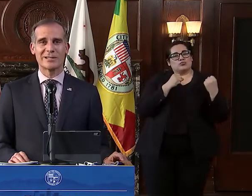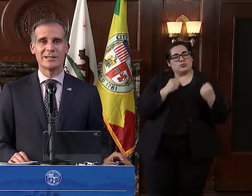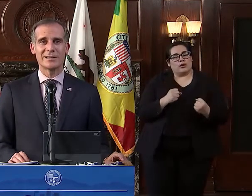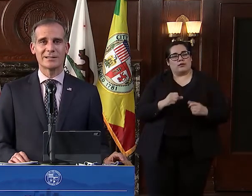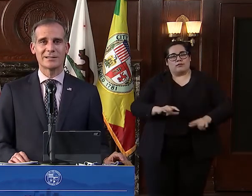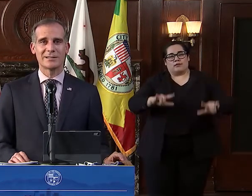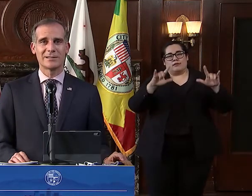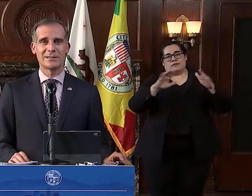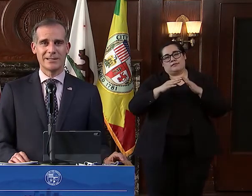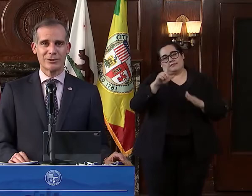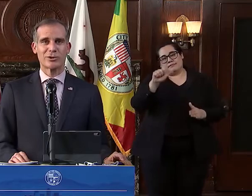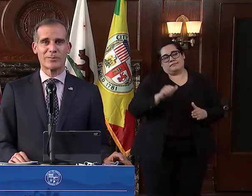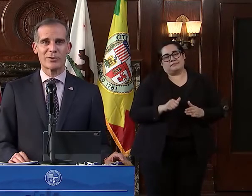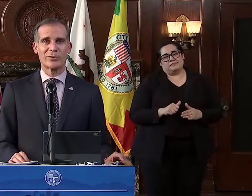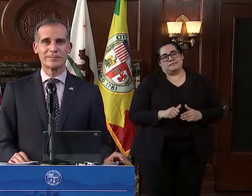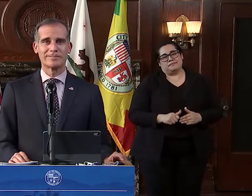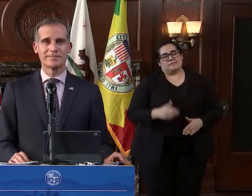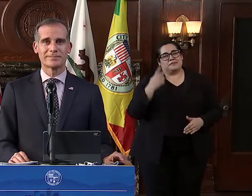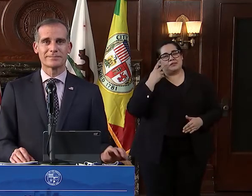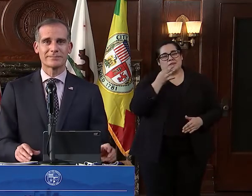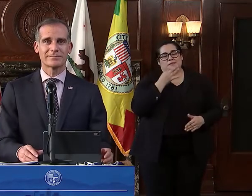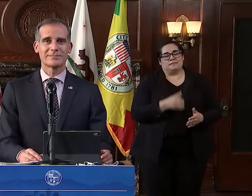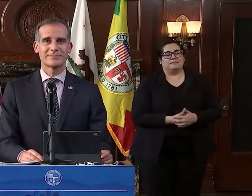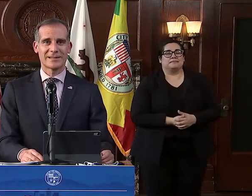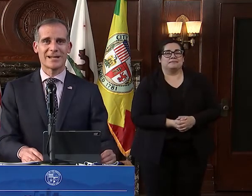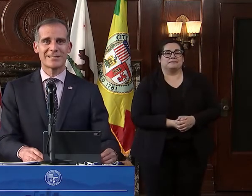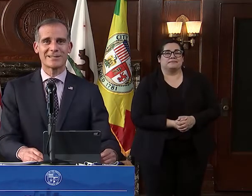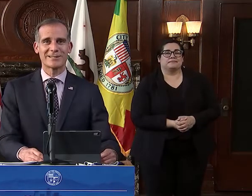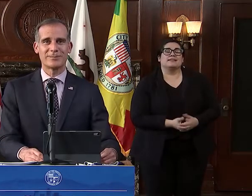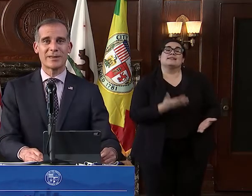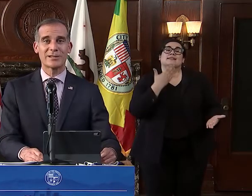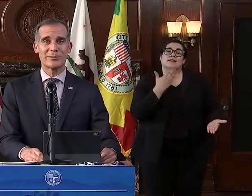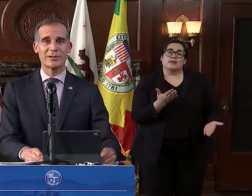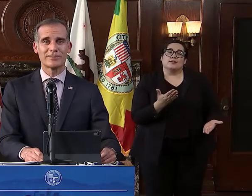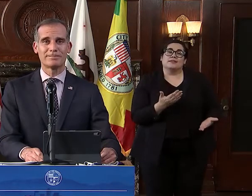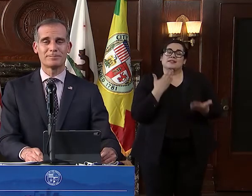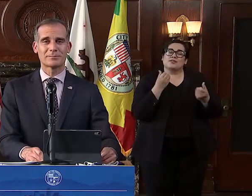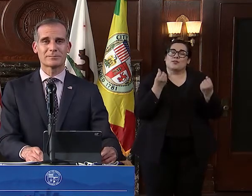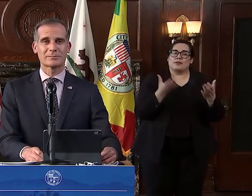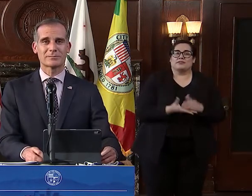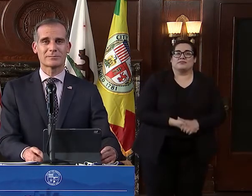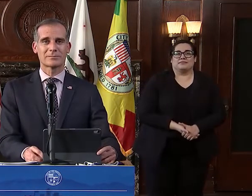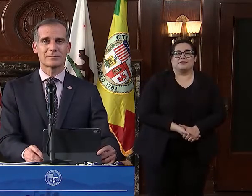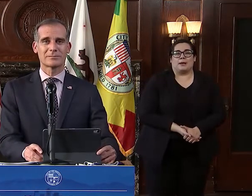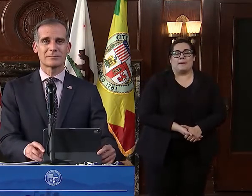y amor, Los Ángeles. Y hasta pronto. Gracias. Thanks so much.